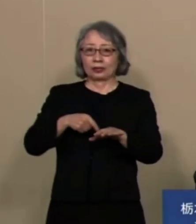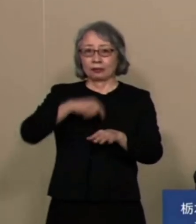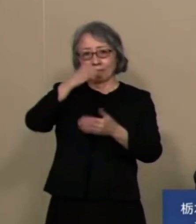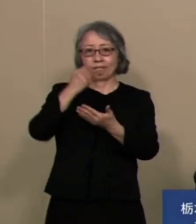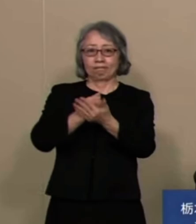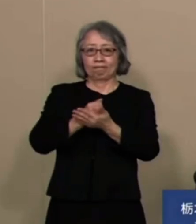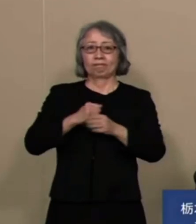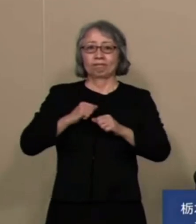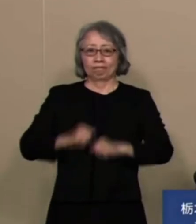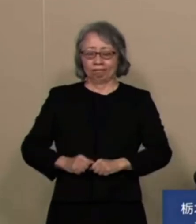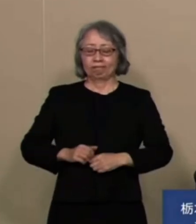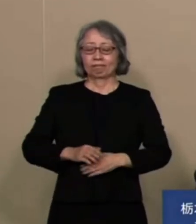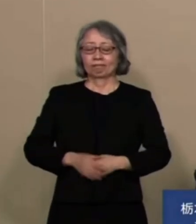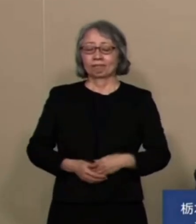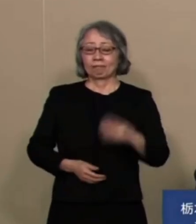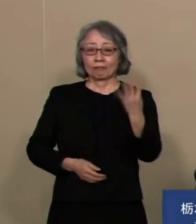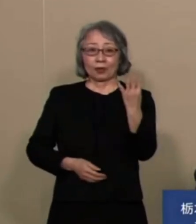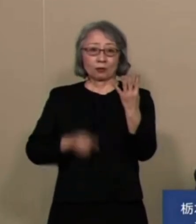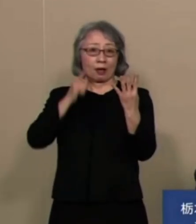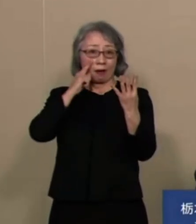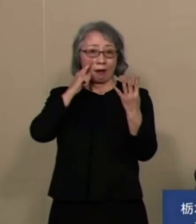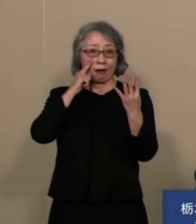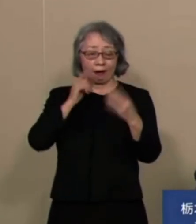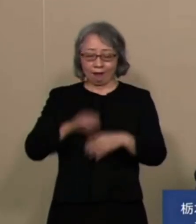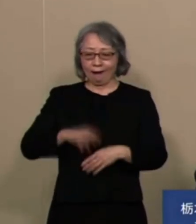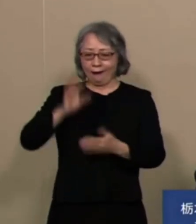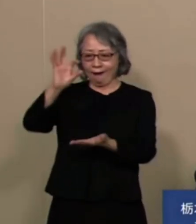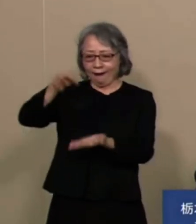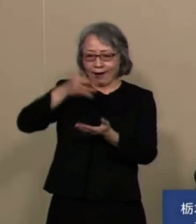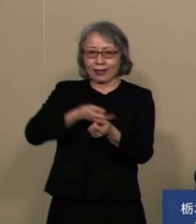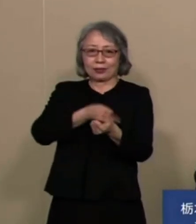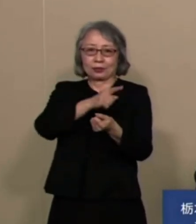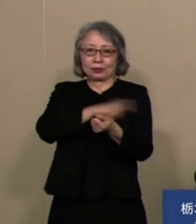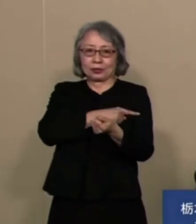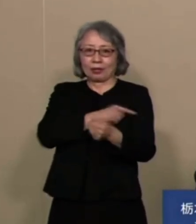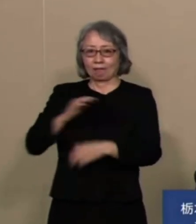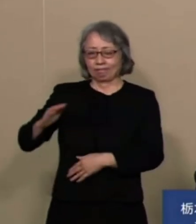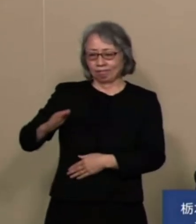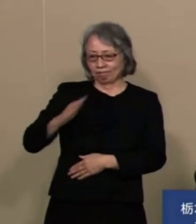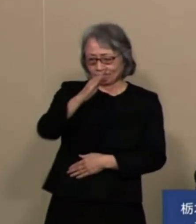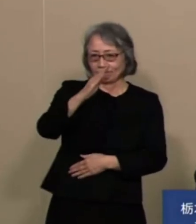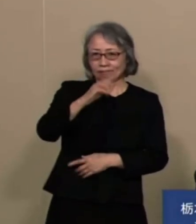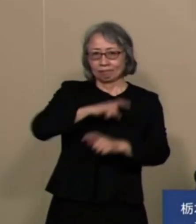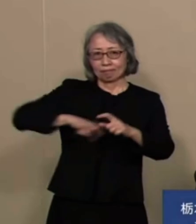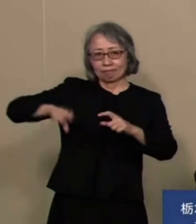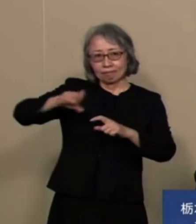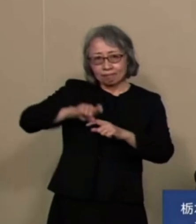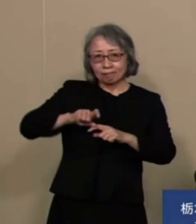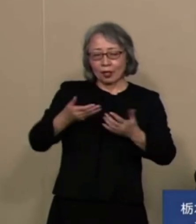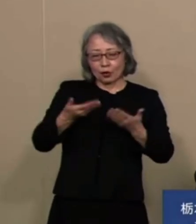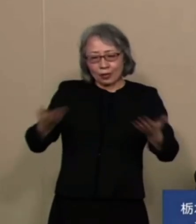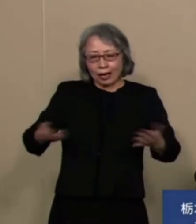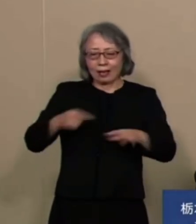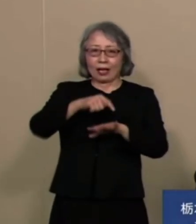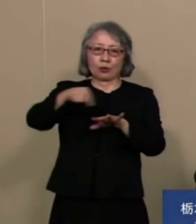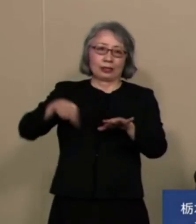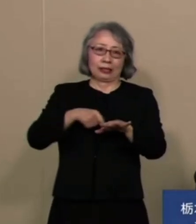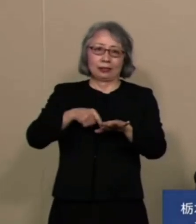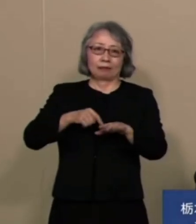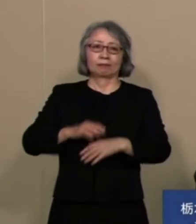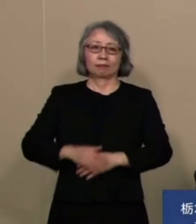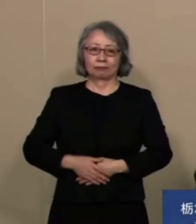な土地を実現します4つ目の柱は稼ぐ力を伸ばしてさらなる豊かな